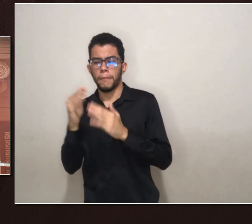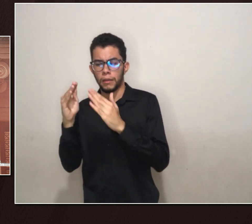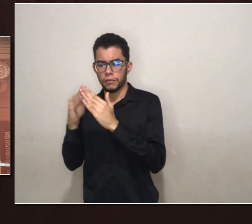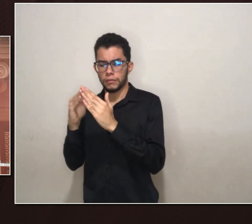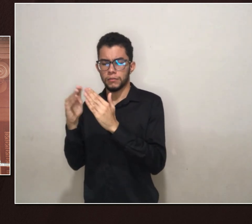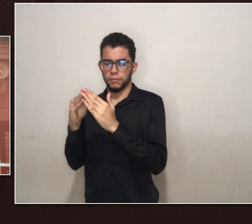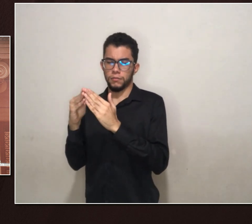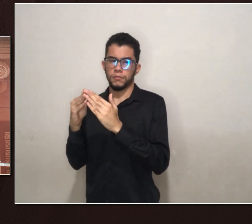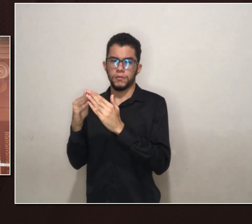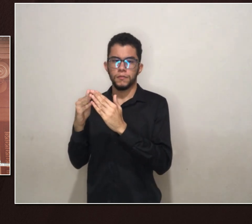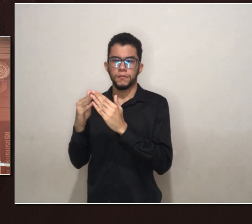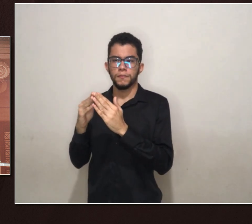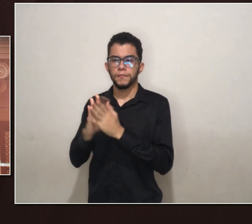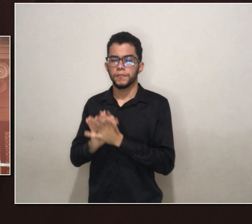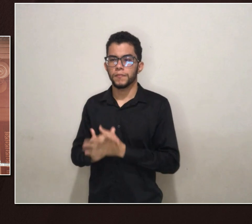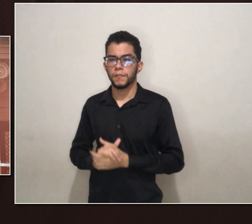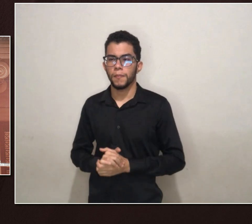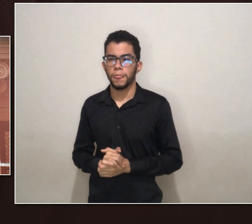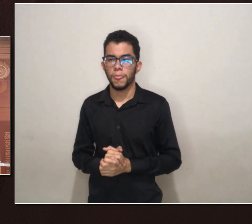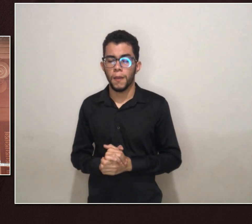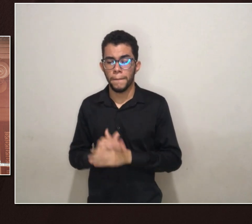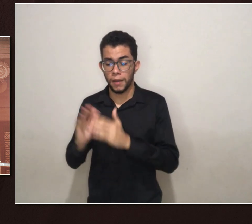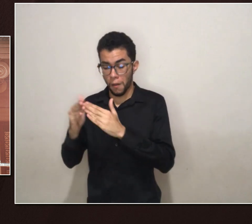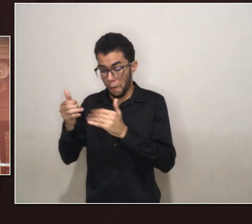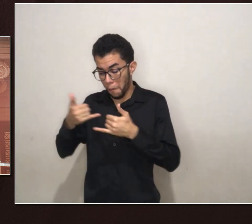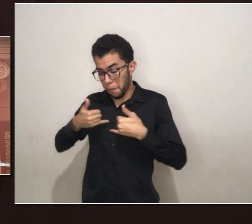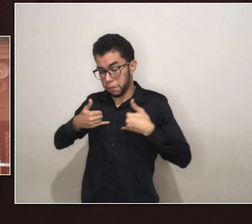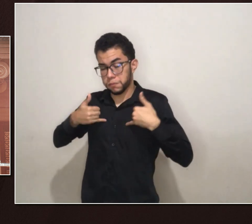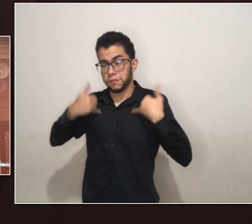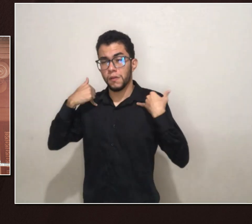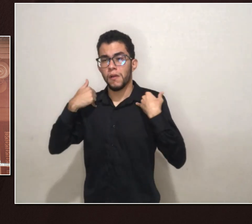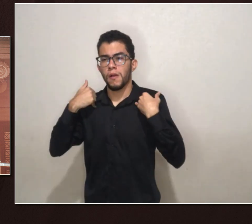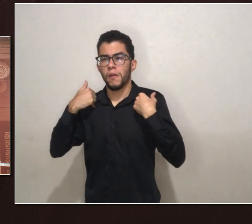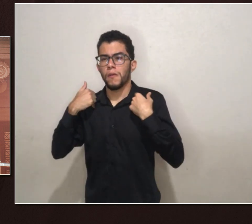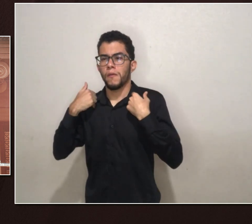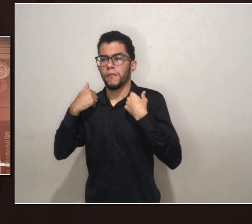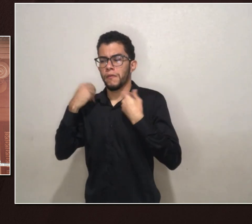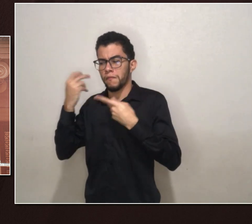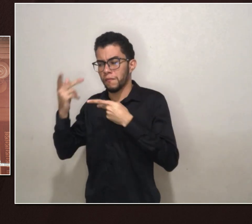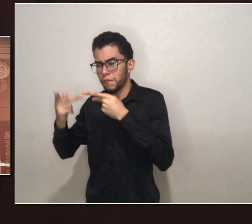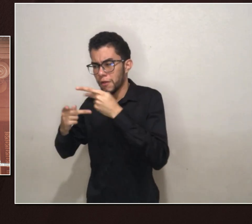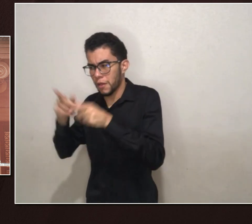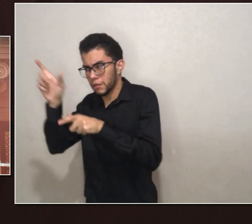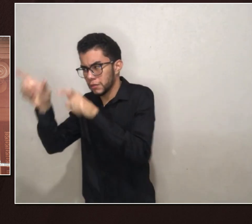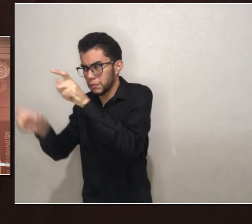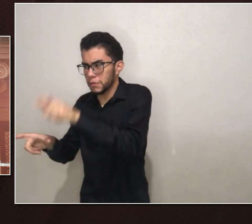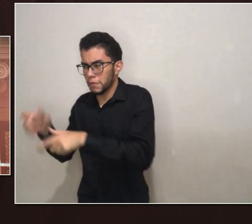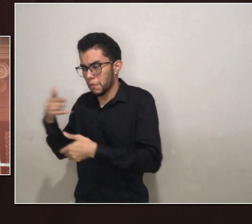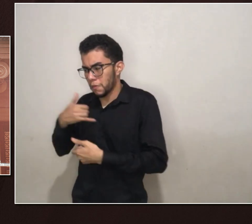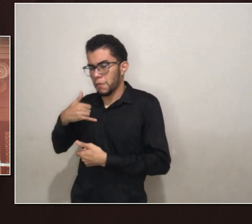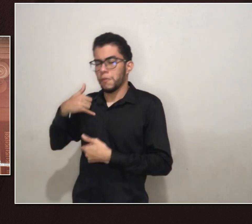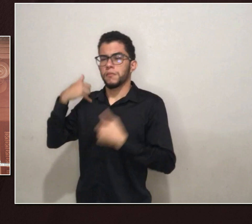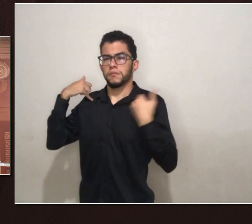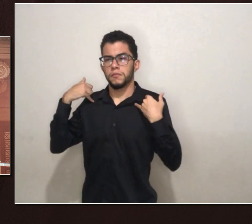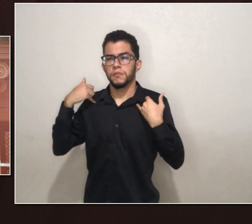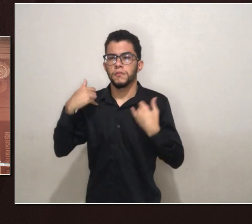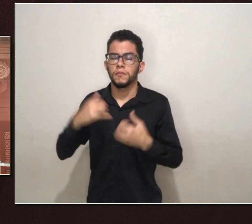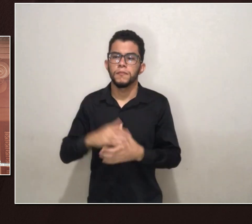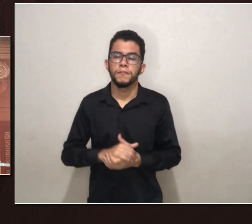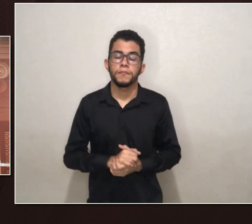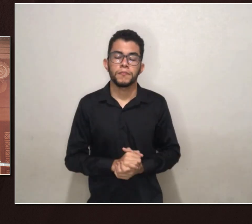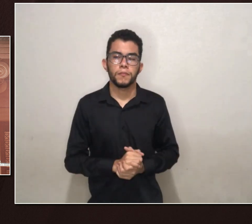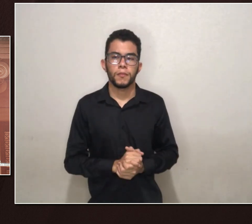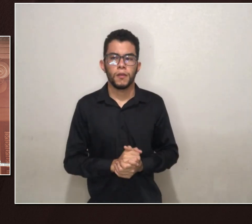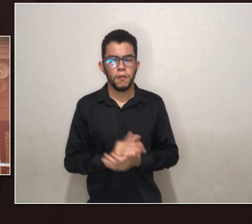vantagem e exaltação dos seres humanos. Olha só. Portanto, desde o princípio houve